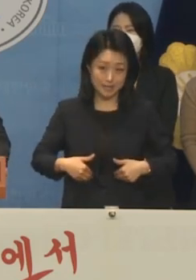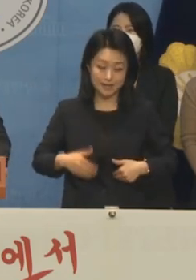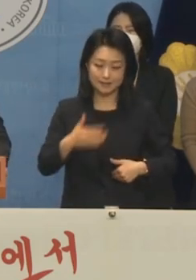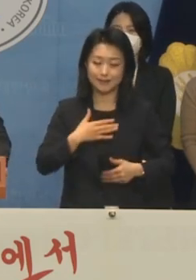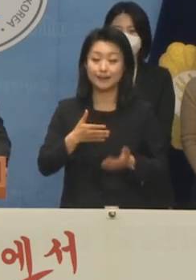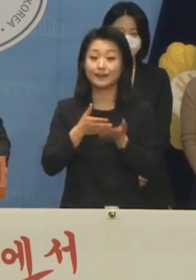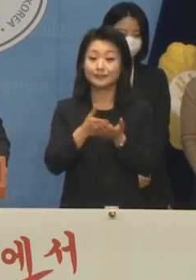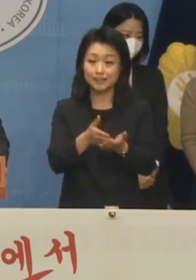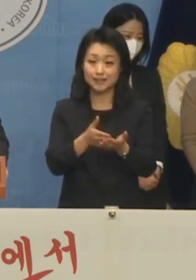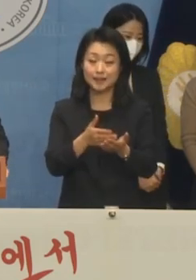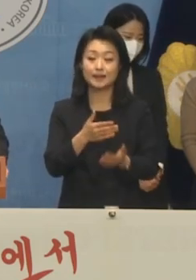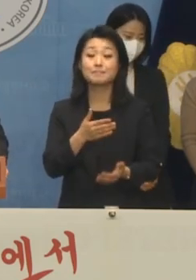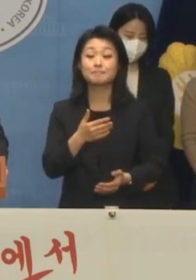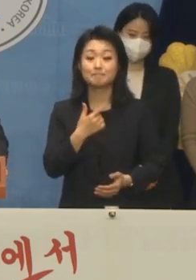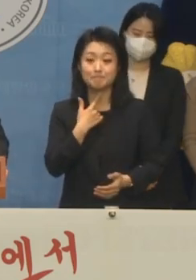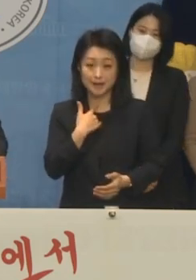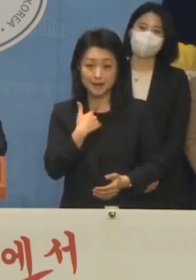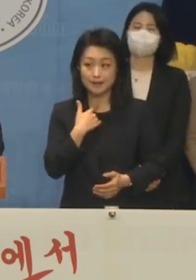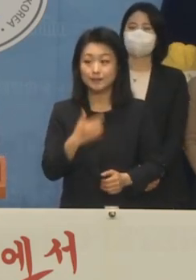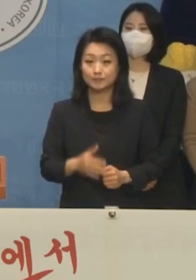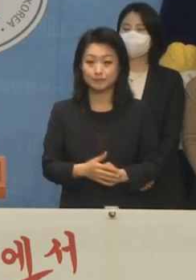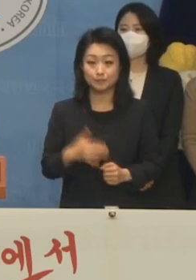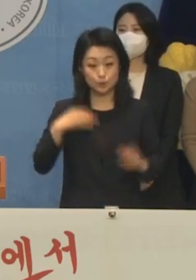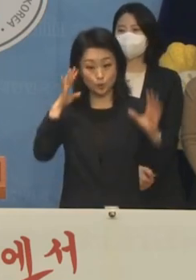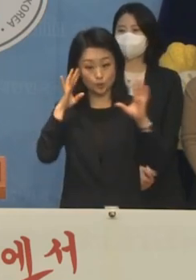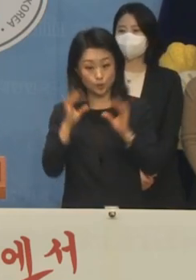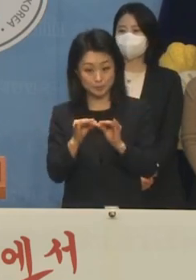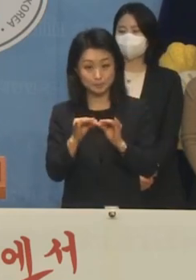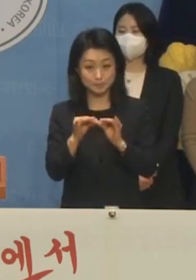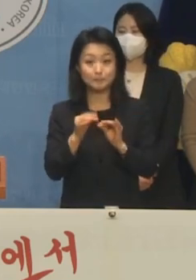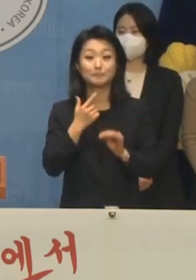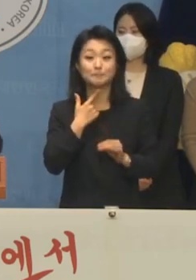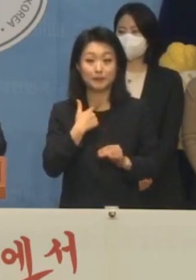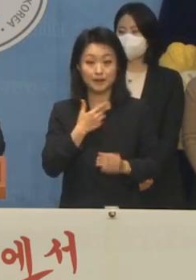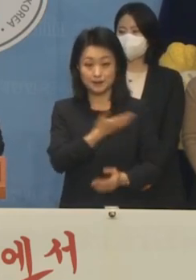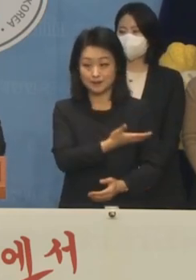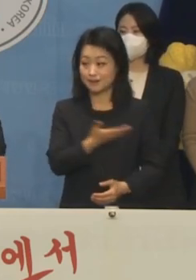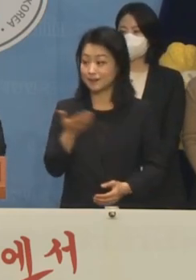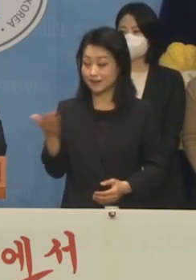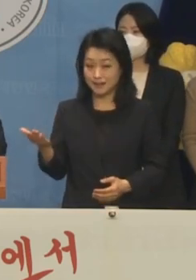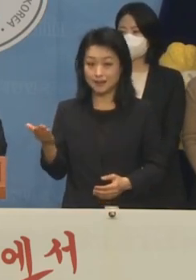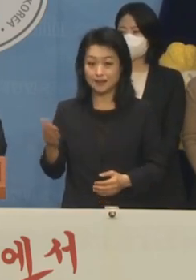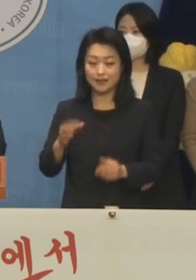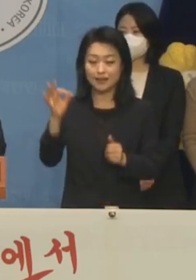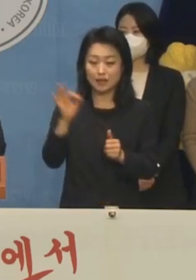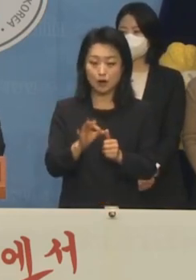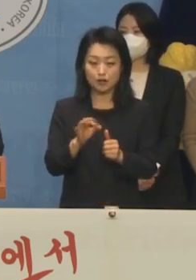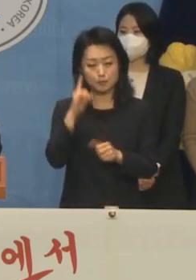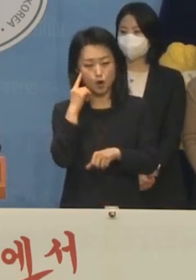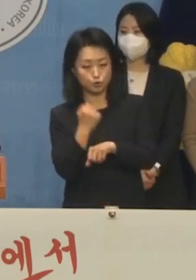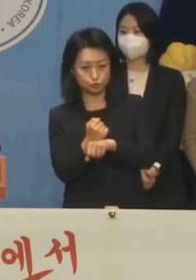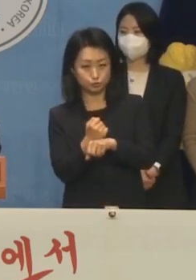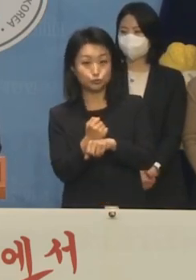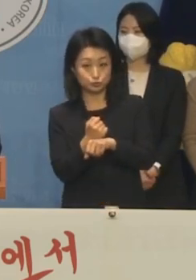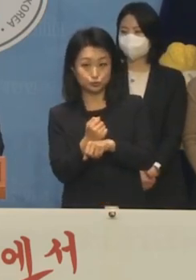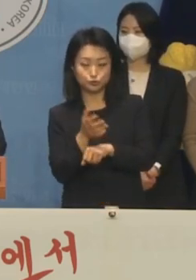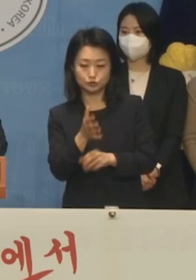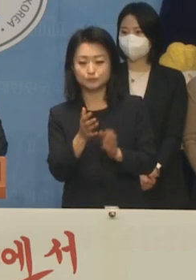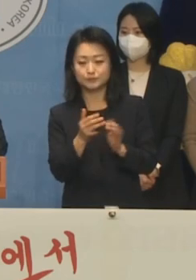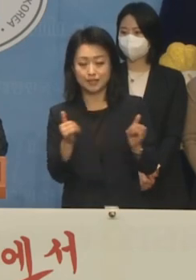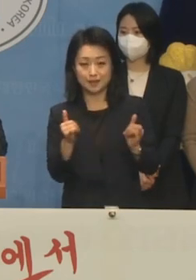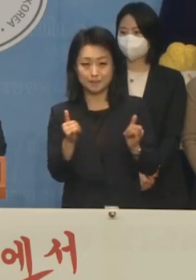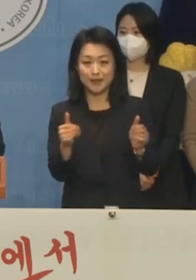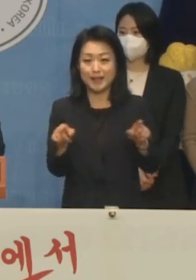있어서 거기에 대해서 동의하시는 또 연금 연구회에서 관련해서 이 문제점에 대해서